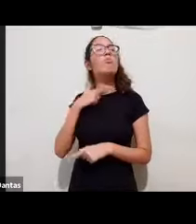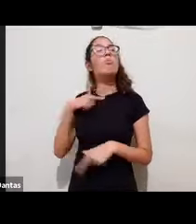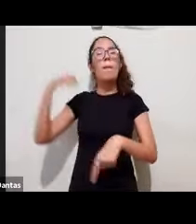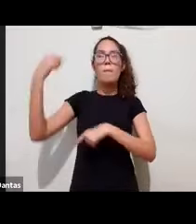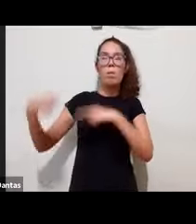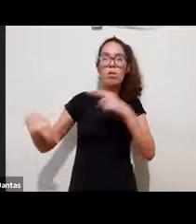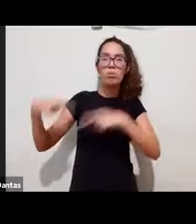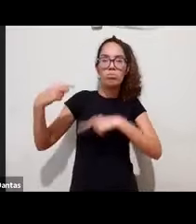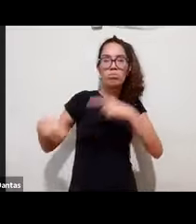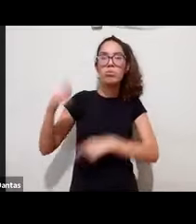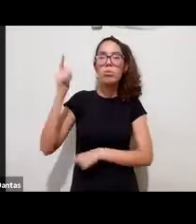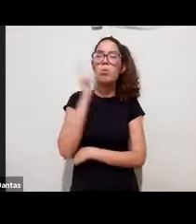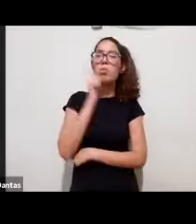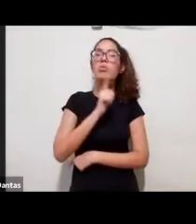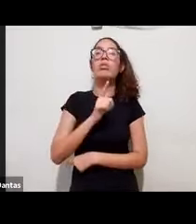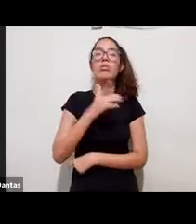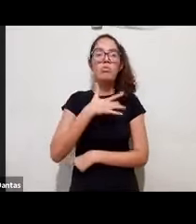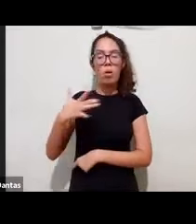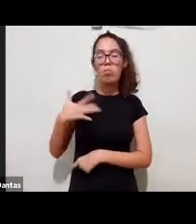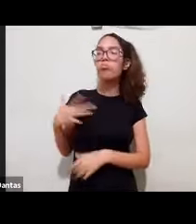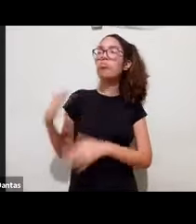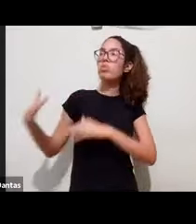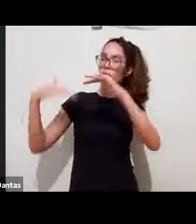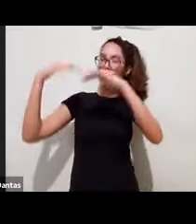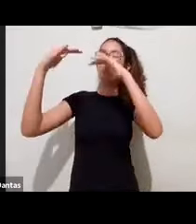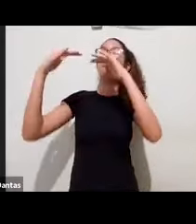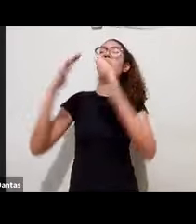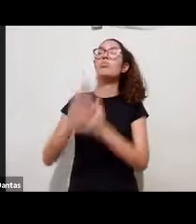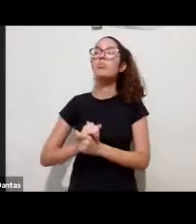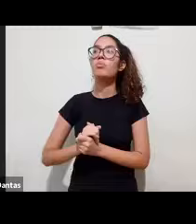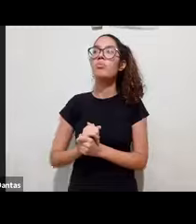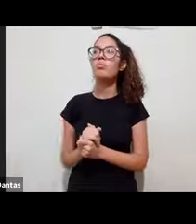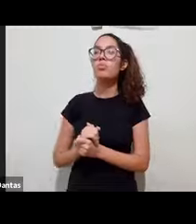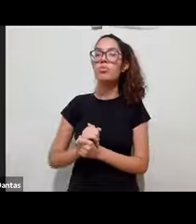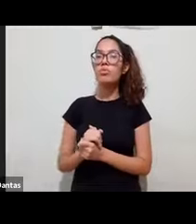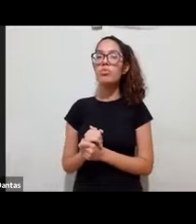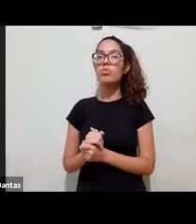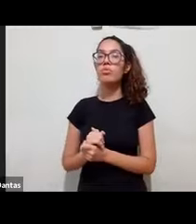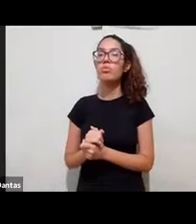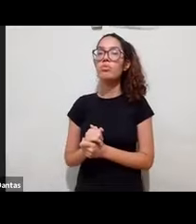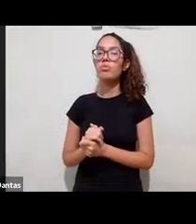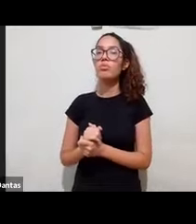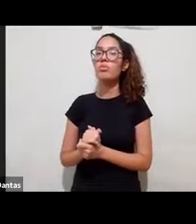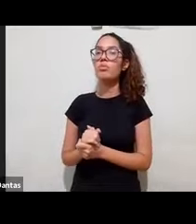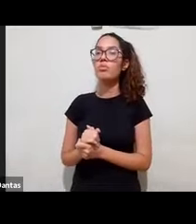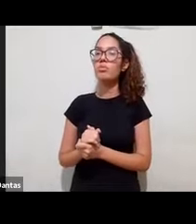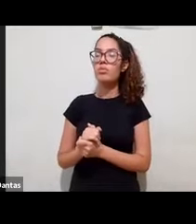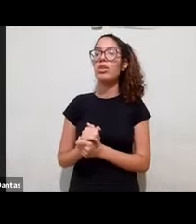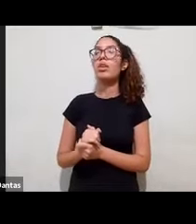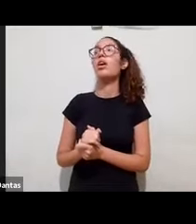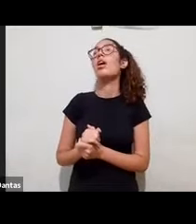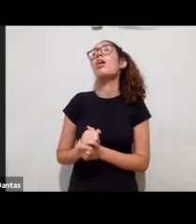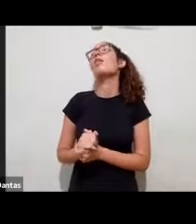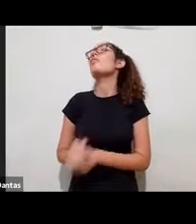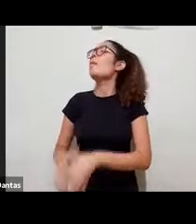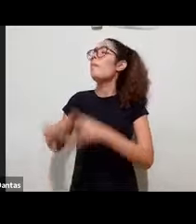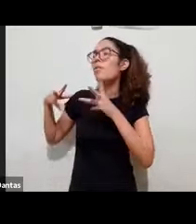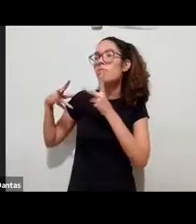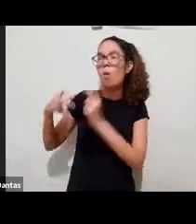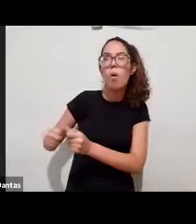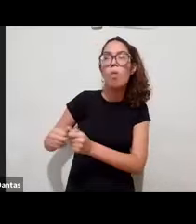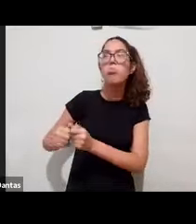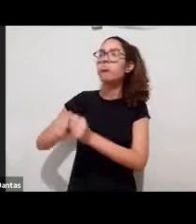a saúde acontecer. As explanações aqui de Esté de Bob foram maravilhosas, muito amplas, né? Quando falam